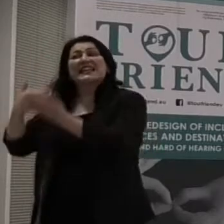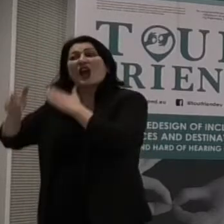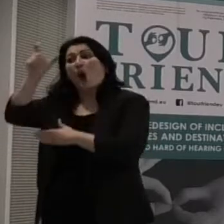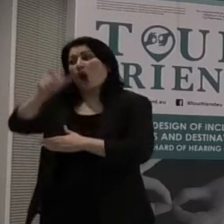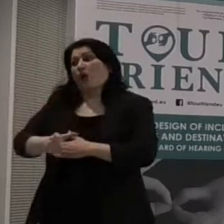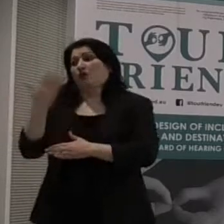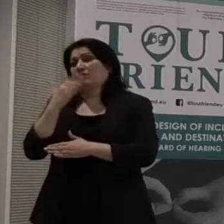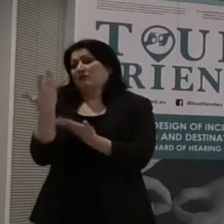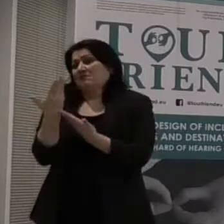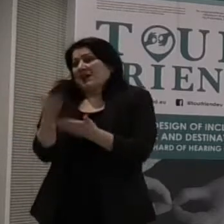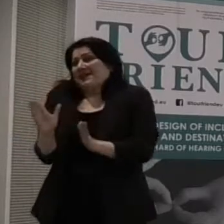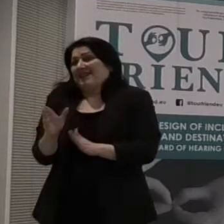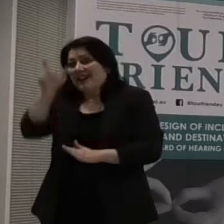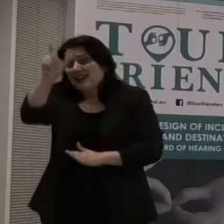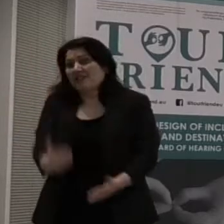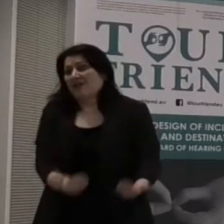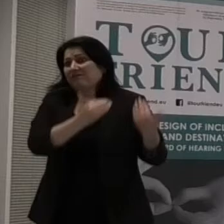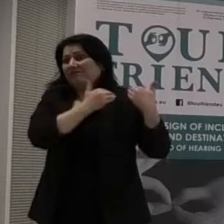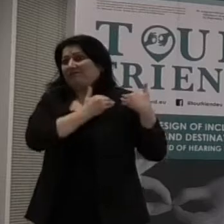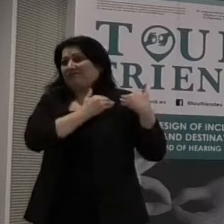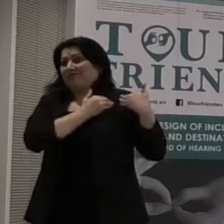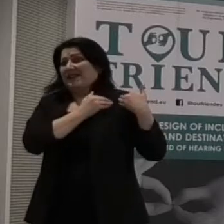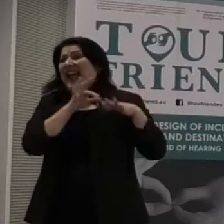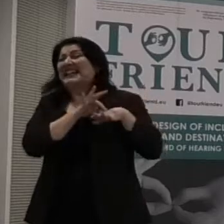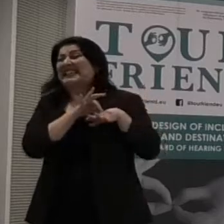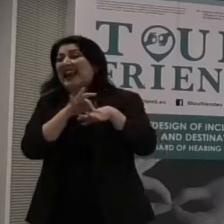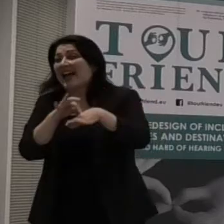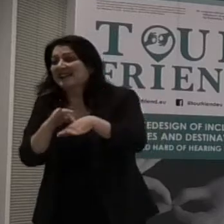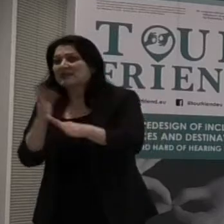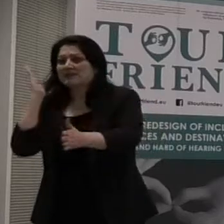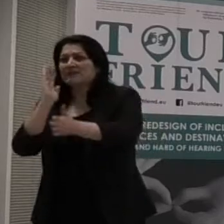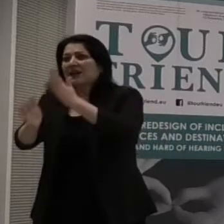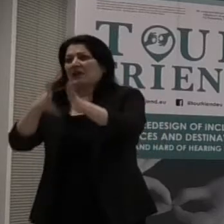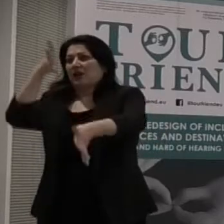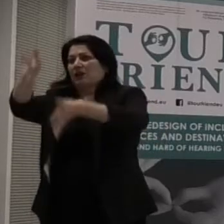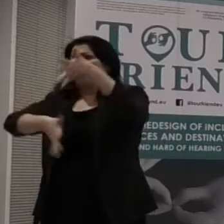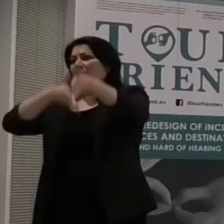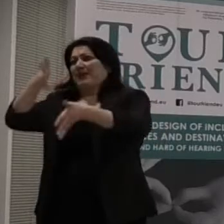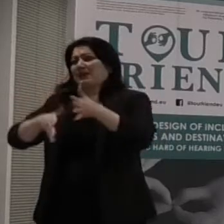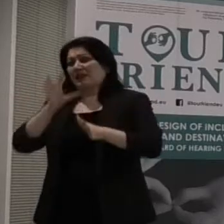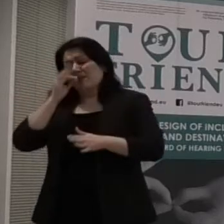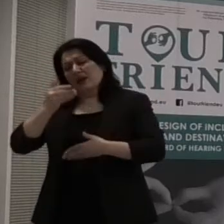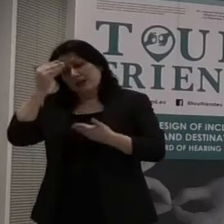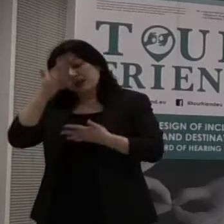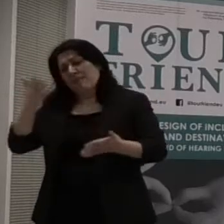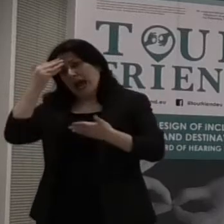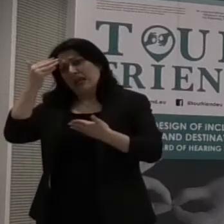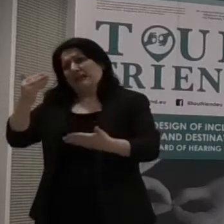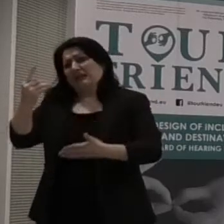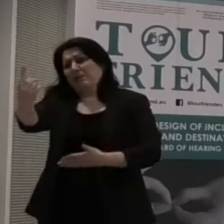έκανε τις ξεναγήσεις στην κοινότητα των κοφών κατευθείαν στην νοηματική και πραγματικά μας τιμάει σήμερα η παρουσία της